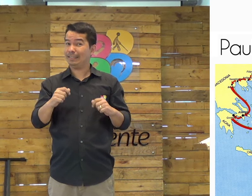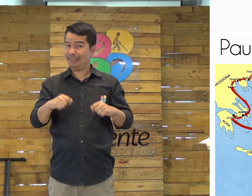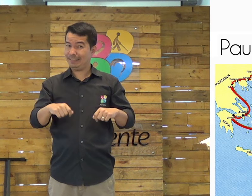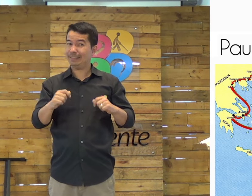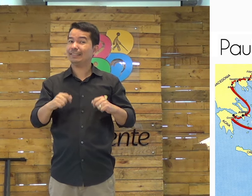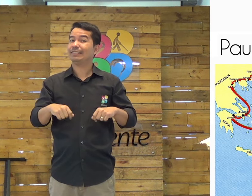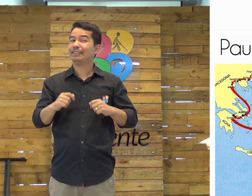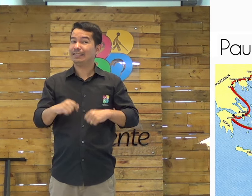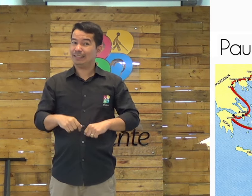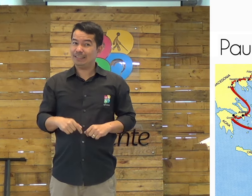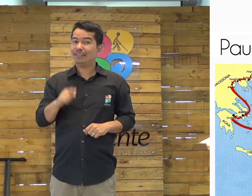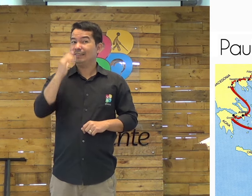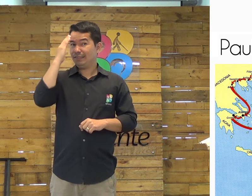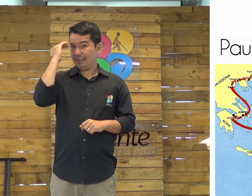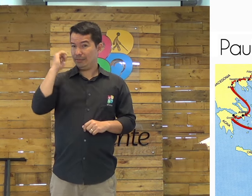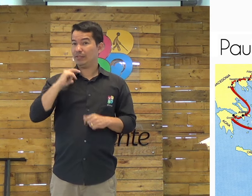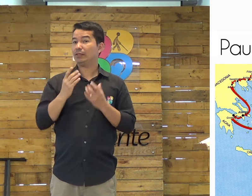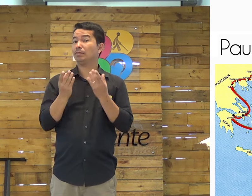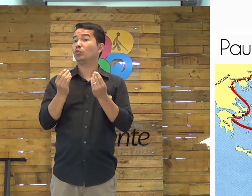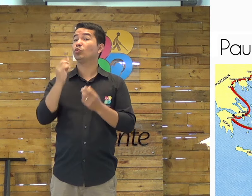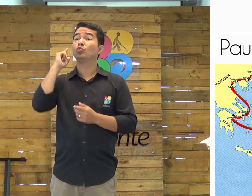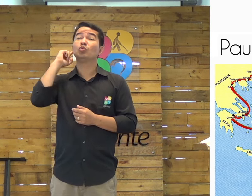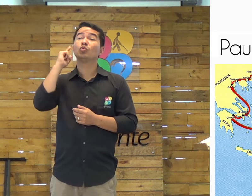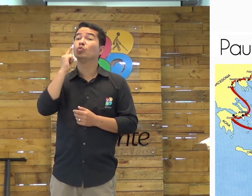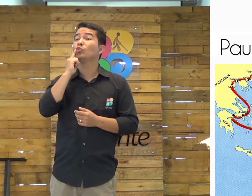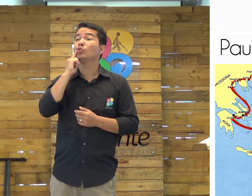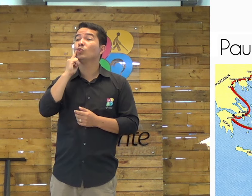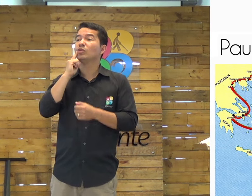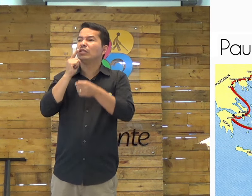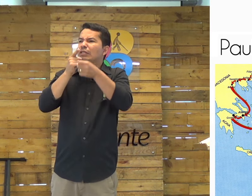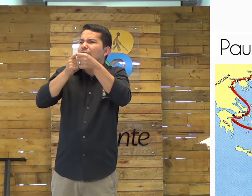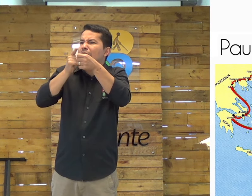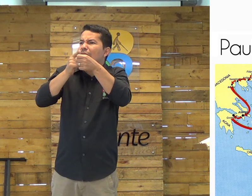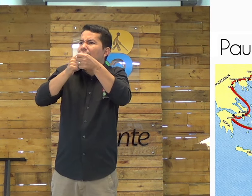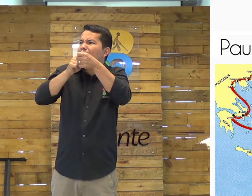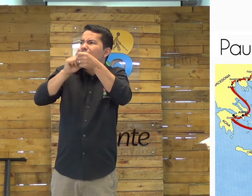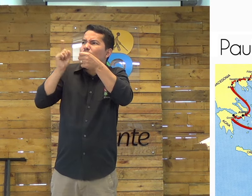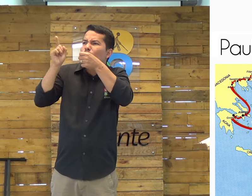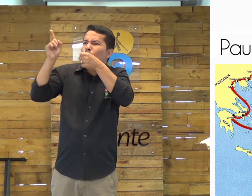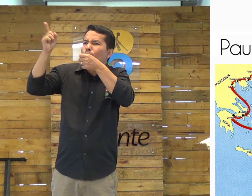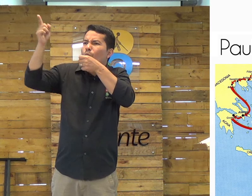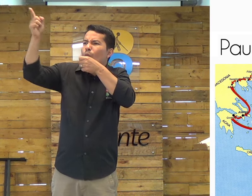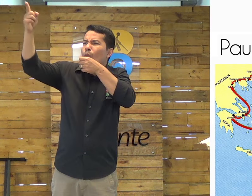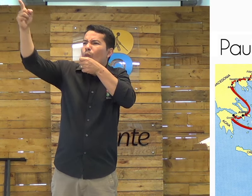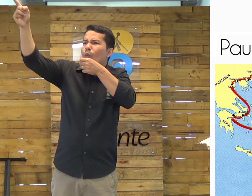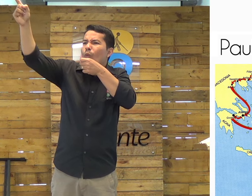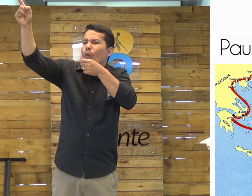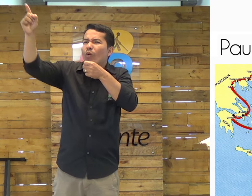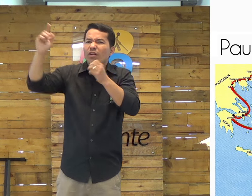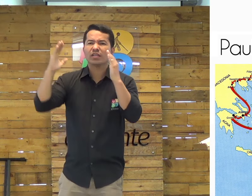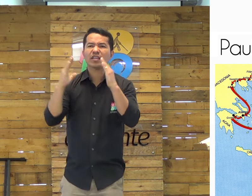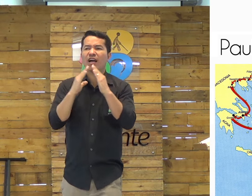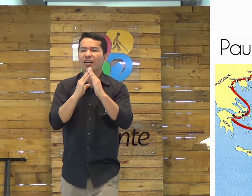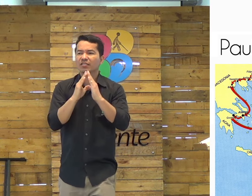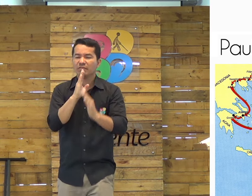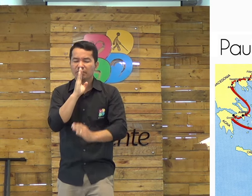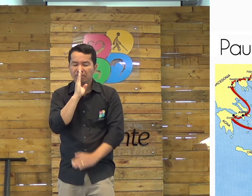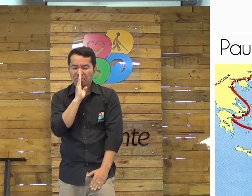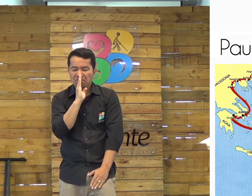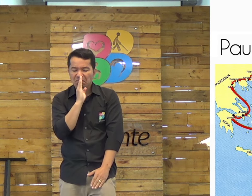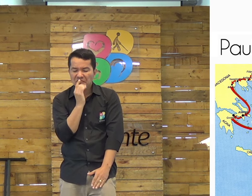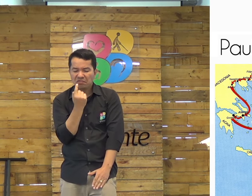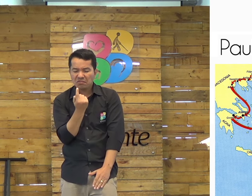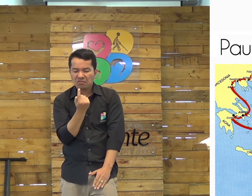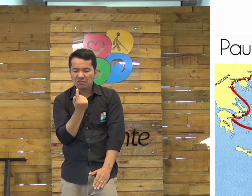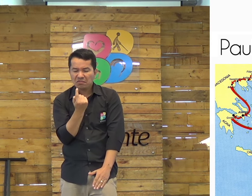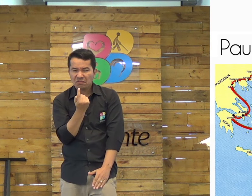Se você está aí na sua, está na hora, né? Porque tem muitos surdos em lugares assim, muito